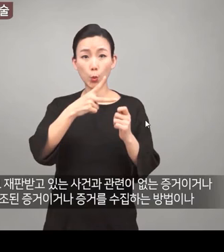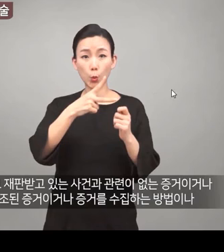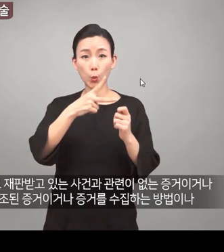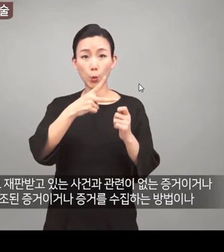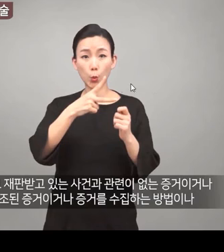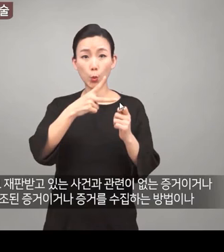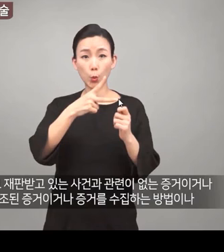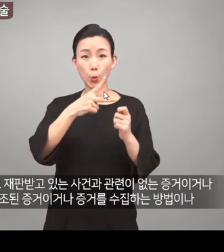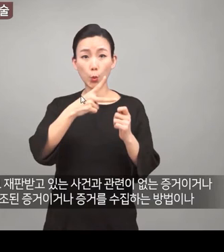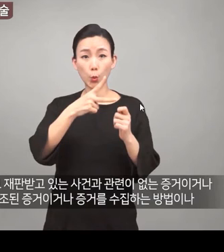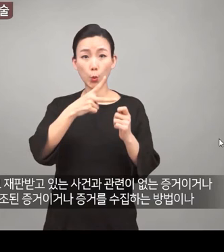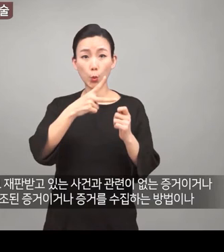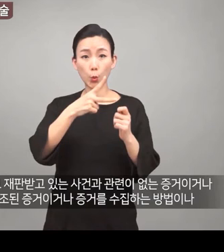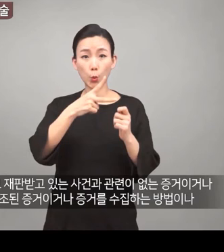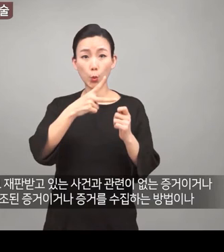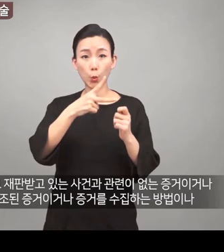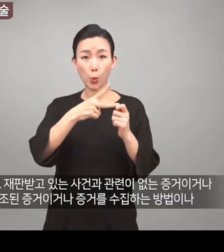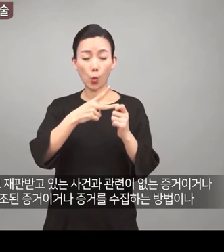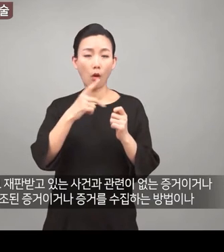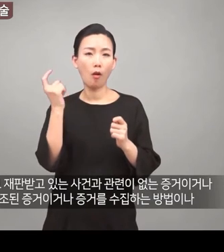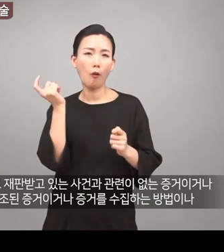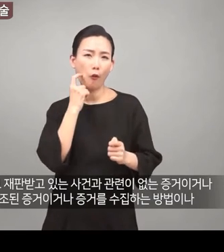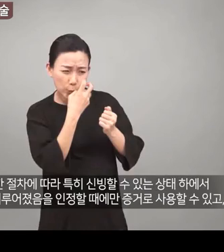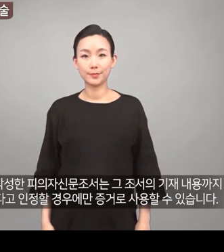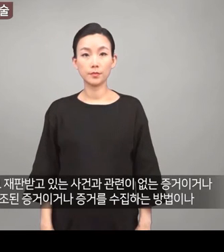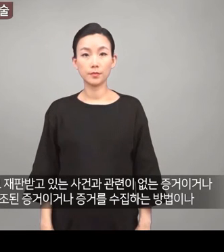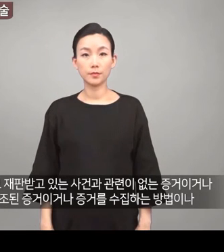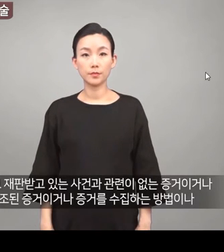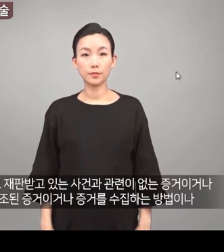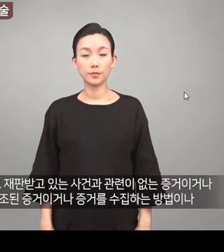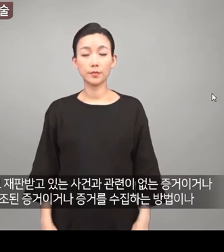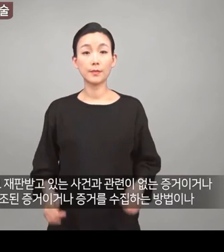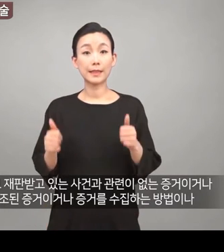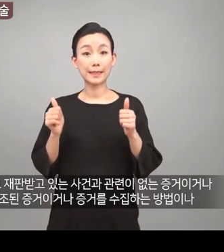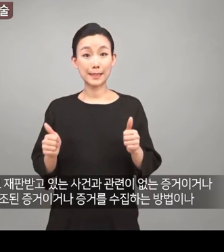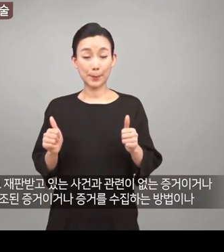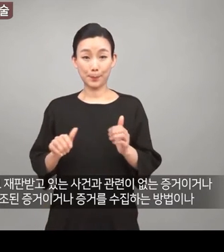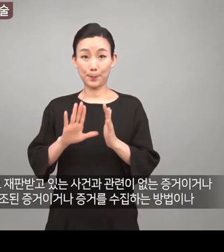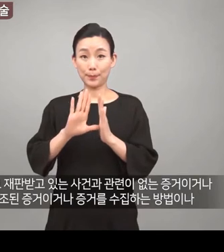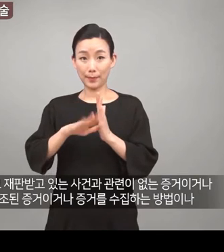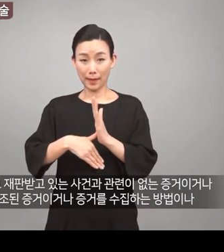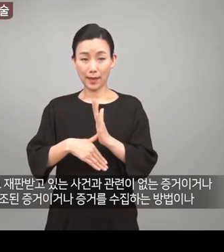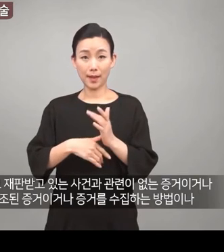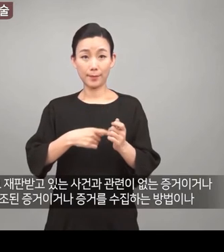그 증거에 대해서 의견을 얘기를 해야 됩니다. 근데 지금 SK죠, 그냥?